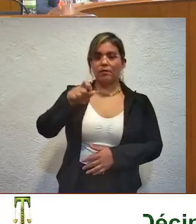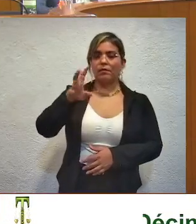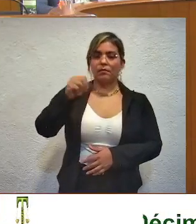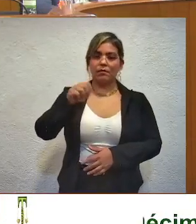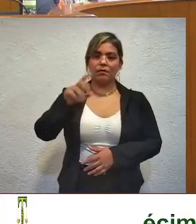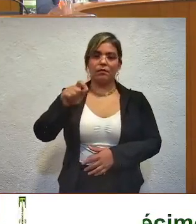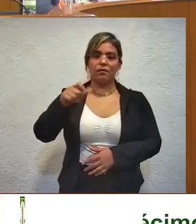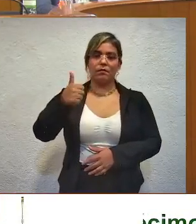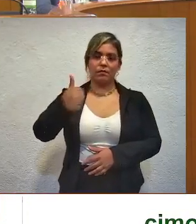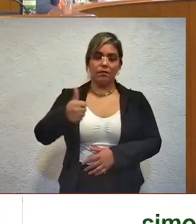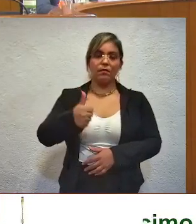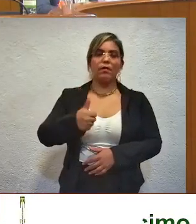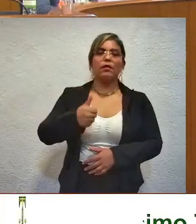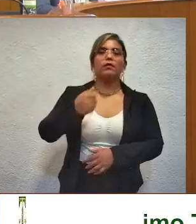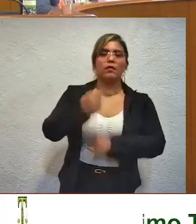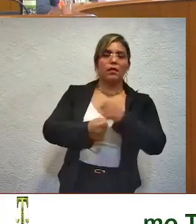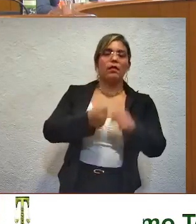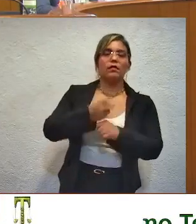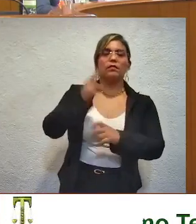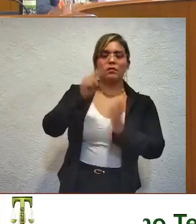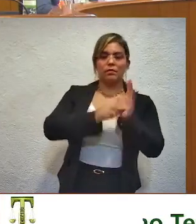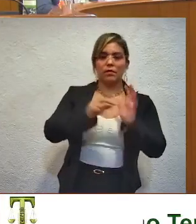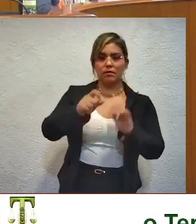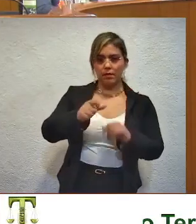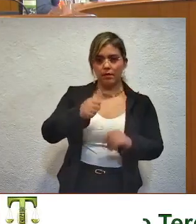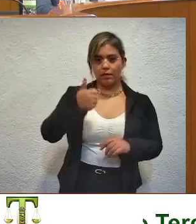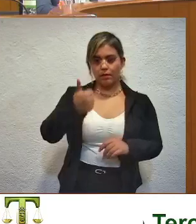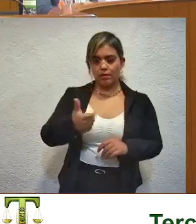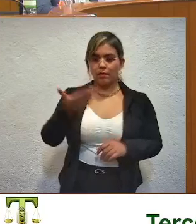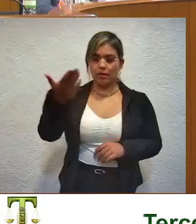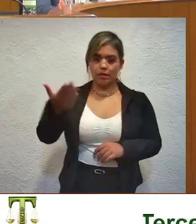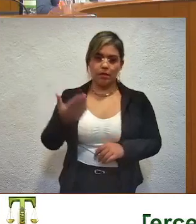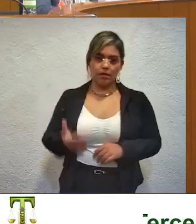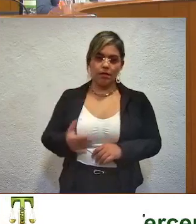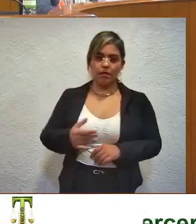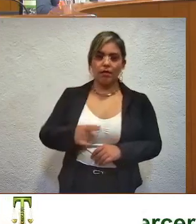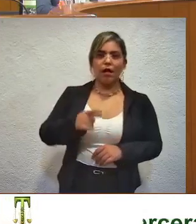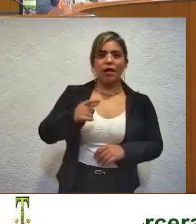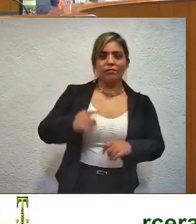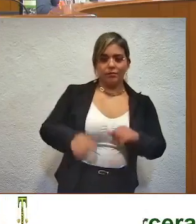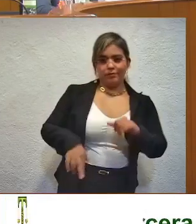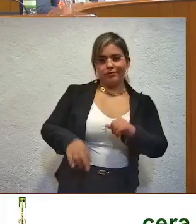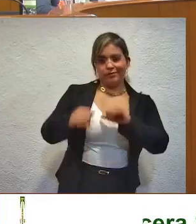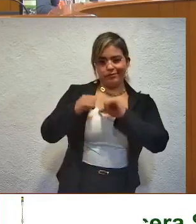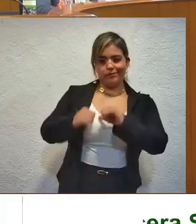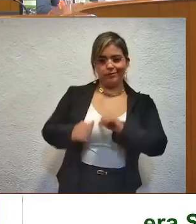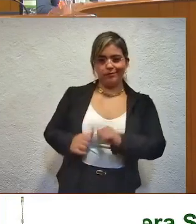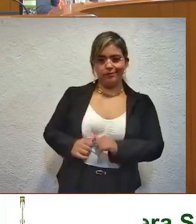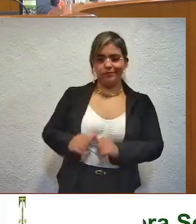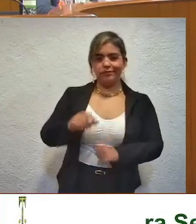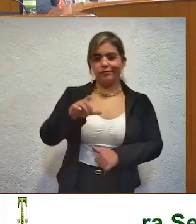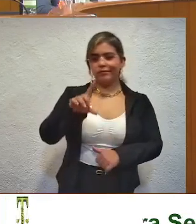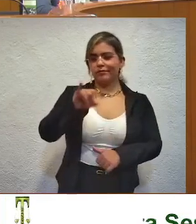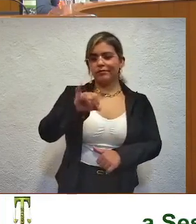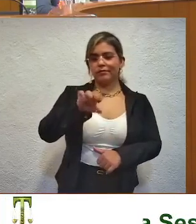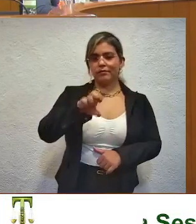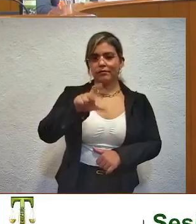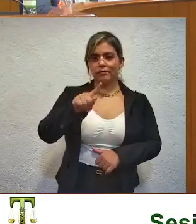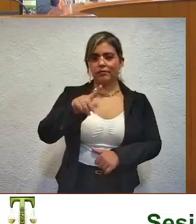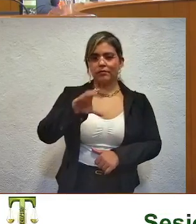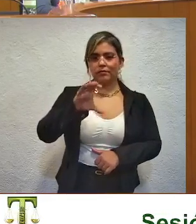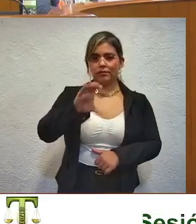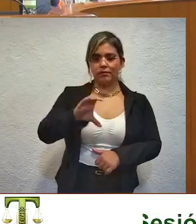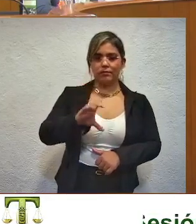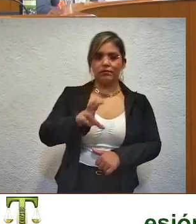26, ambos de este año, promovidos por la representante legal del Instituto Electoral y de Participación Ciudadana del Estado de Guerrero y dos personas